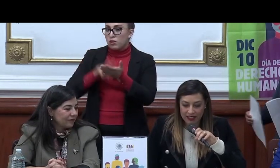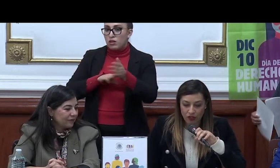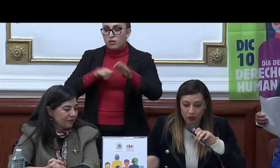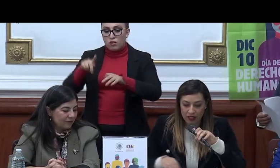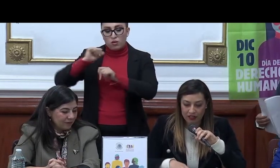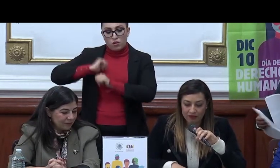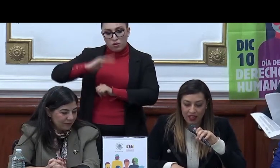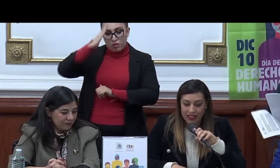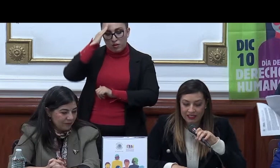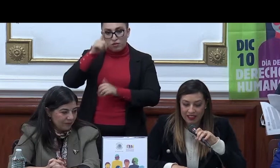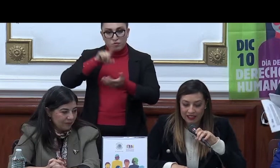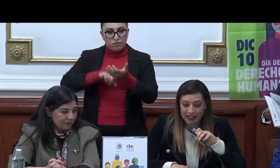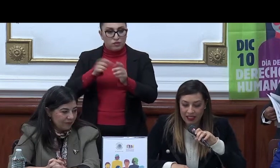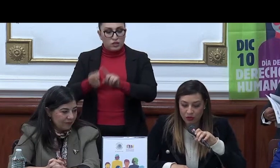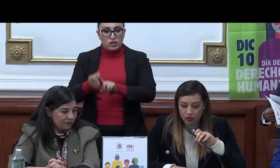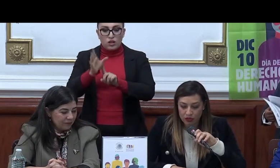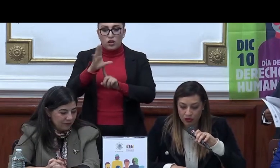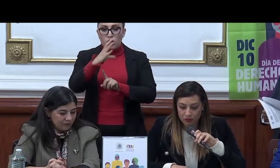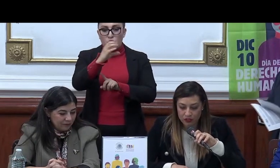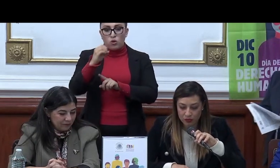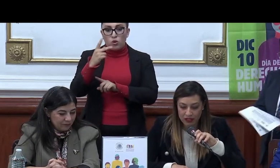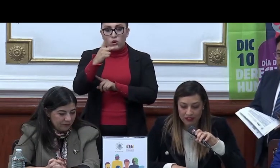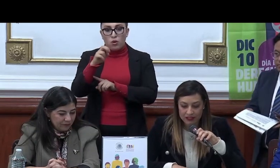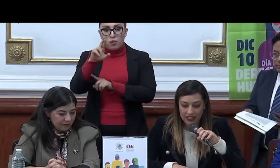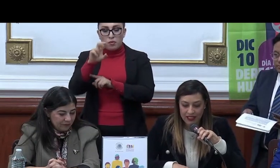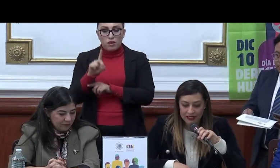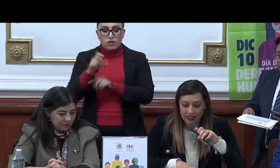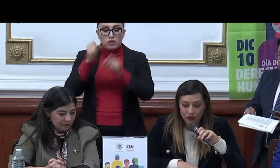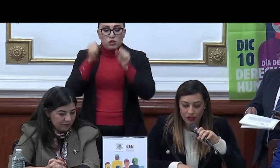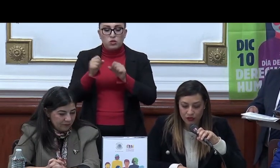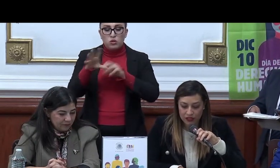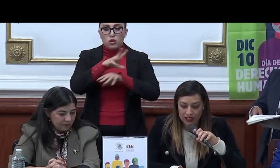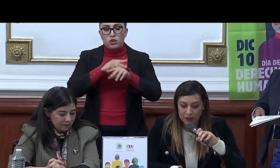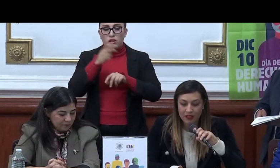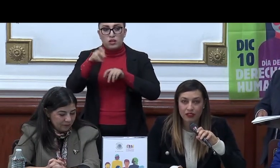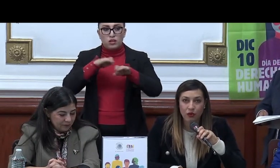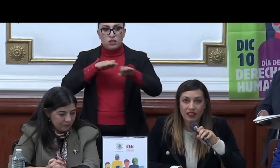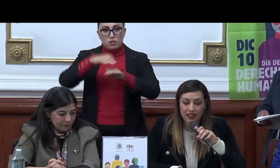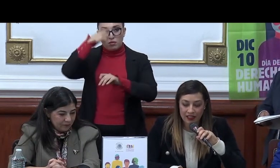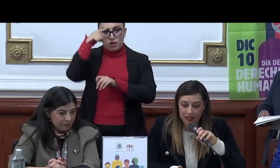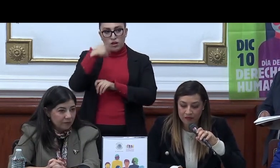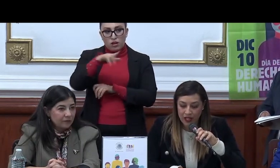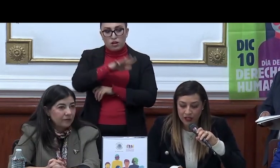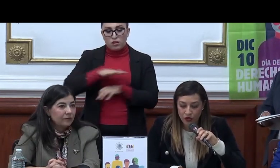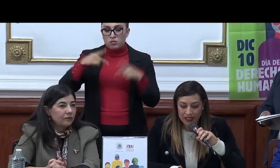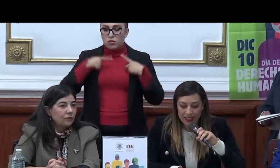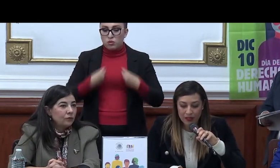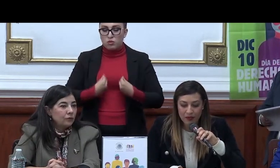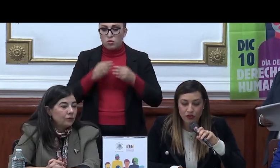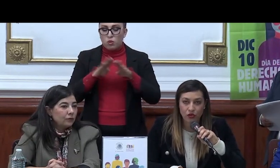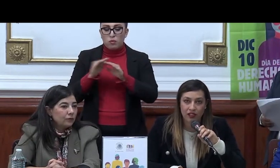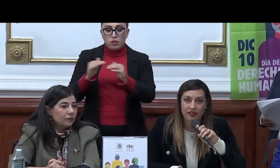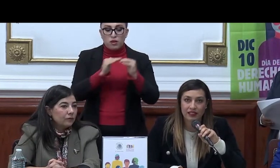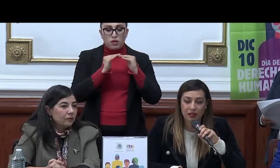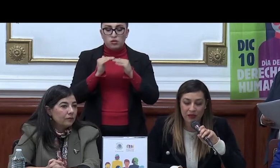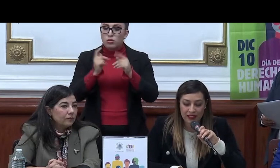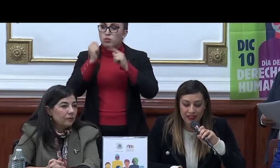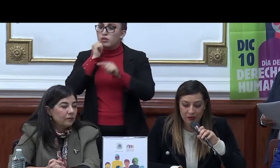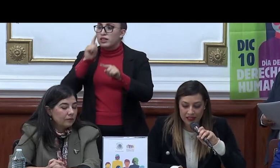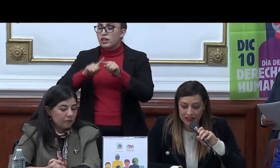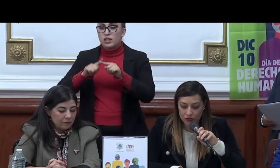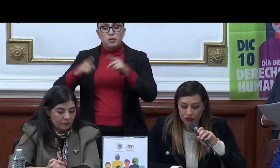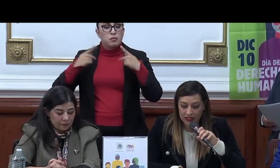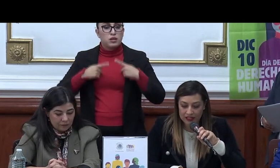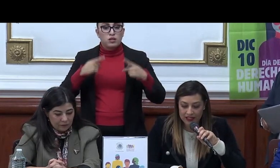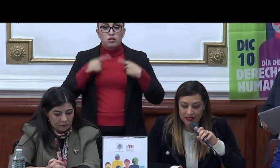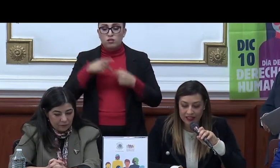frente de COPRED. Sé que seguiremos sumando esfuerzos para avanzar hacia una sociedad más igualitaria, donde cada persona,